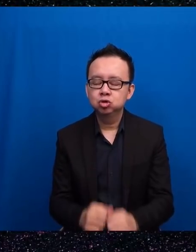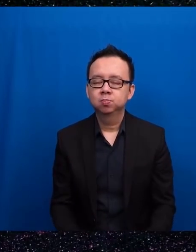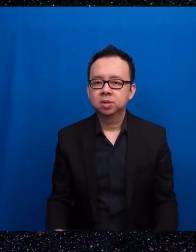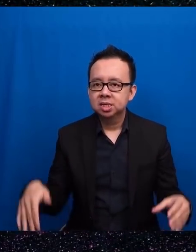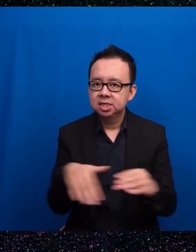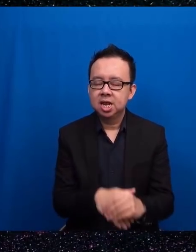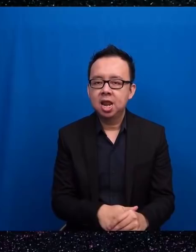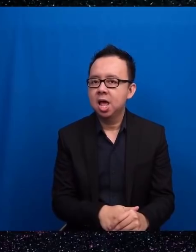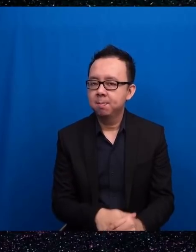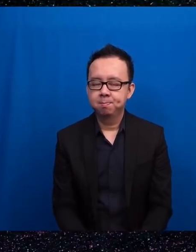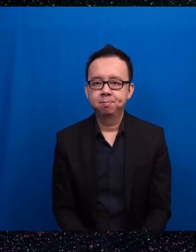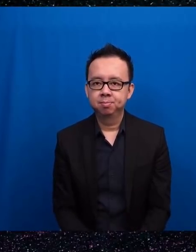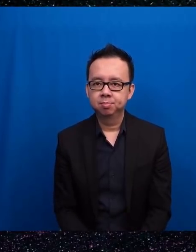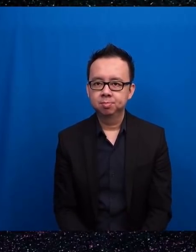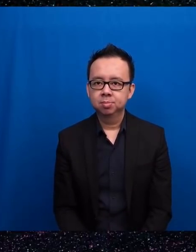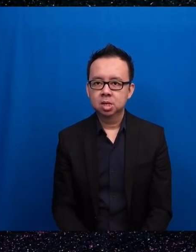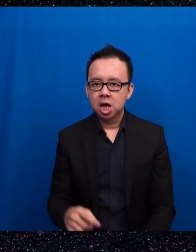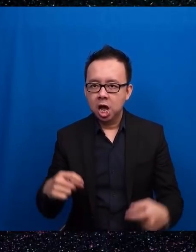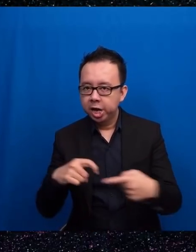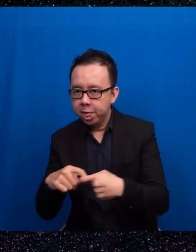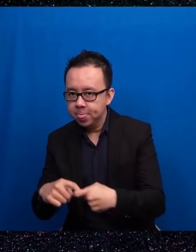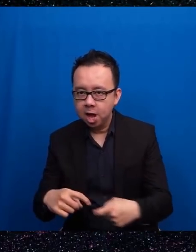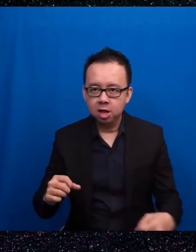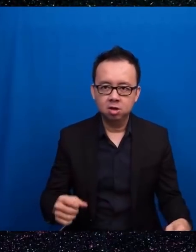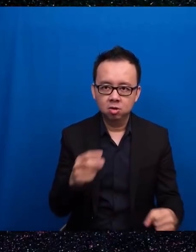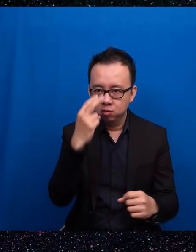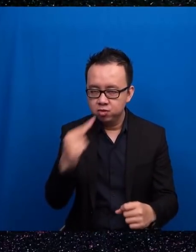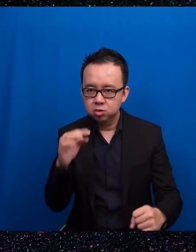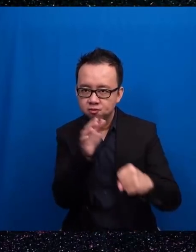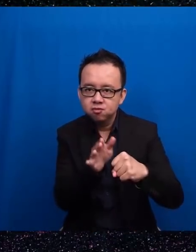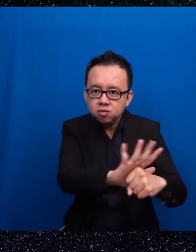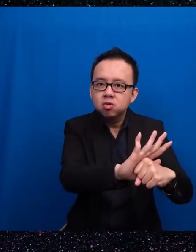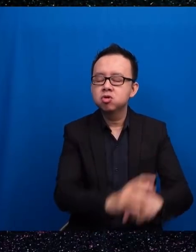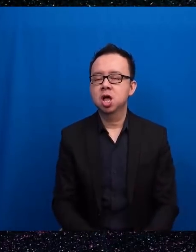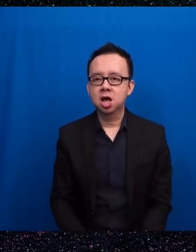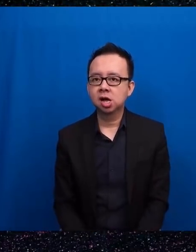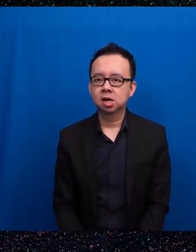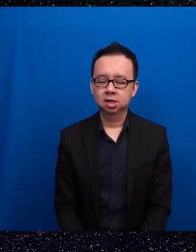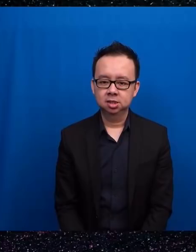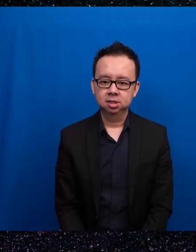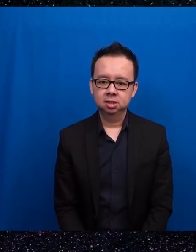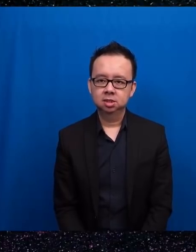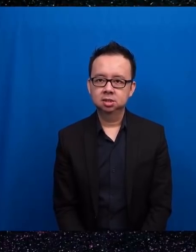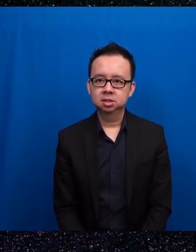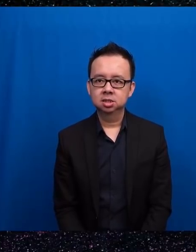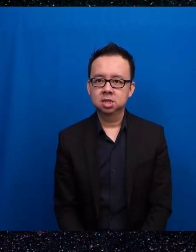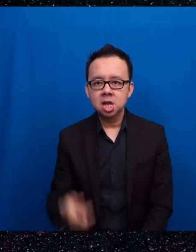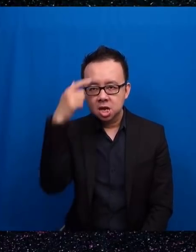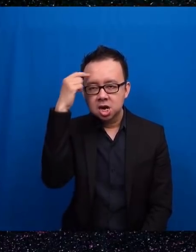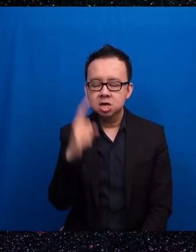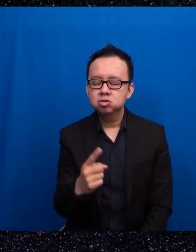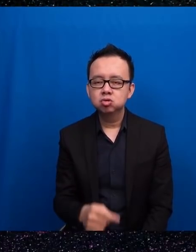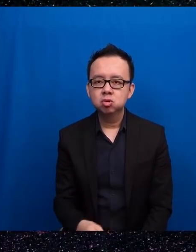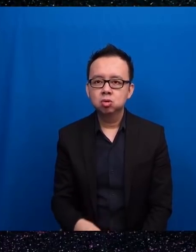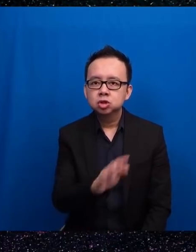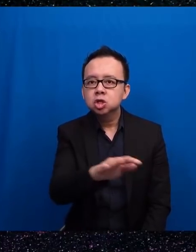di dalam menghentikan rantai penularan dari COVID-19 ini. Nah, karena itu Bapak Ibu